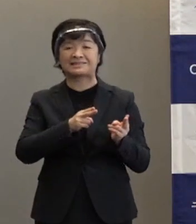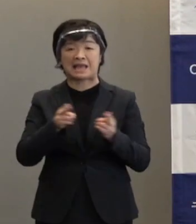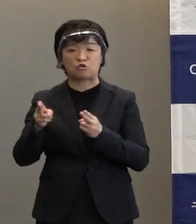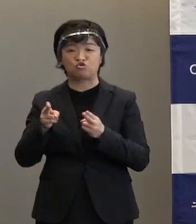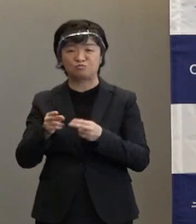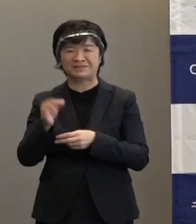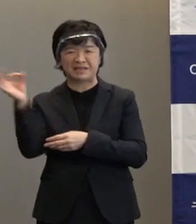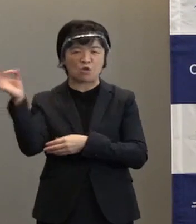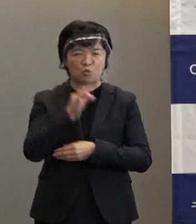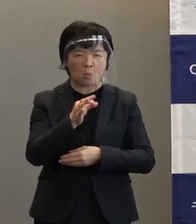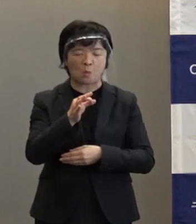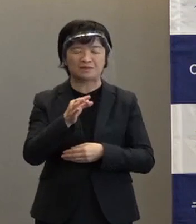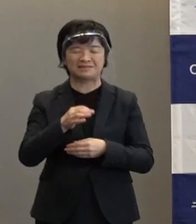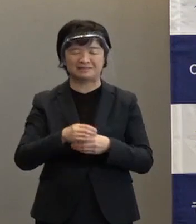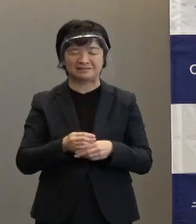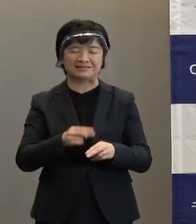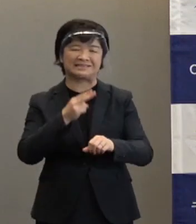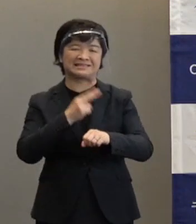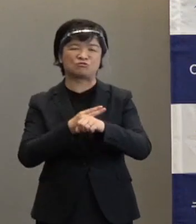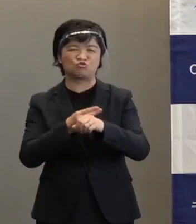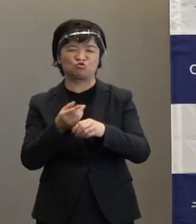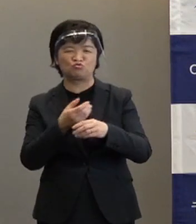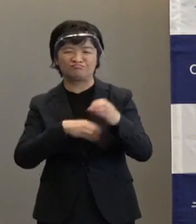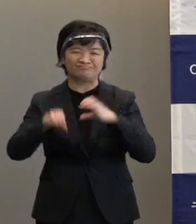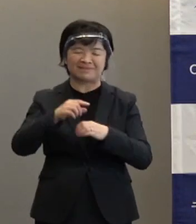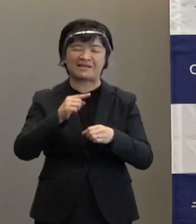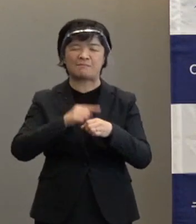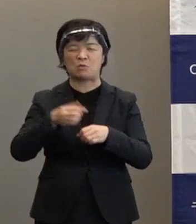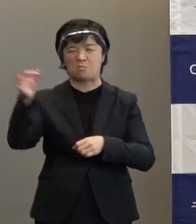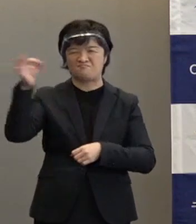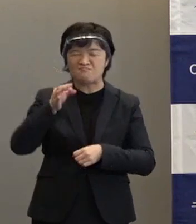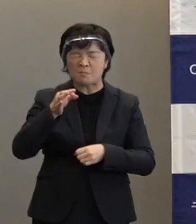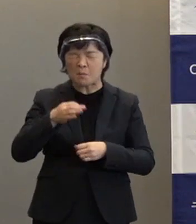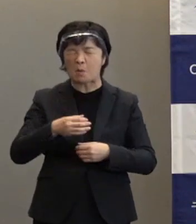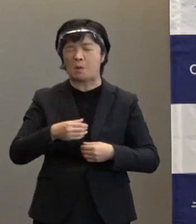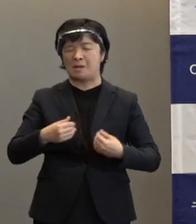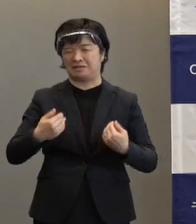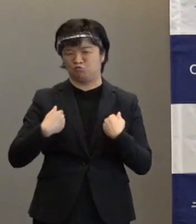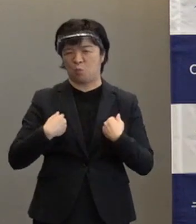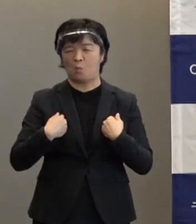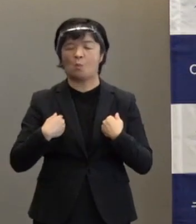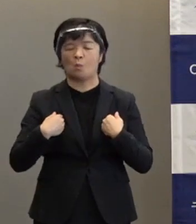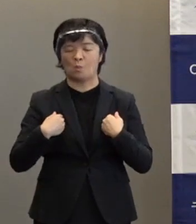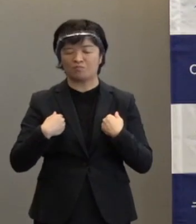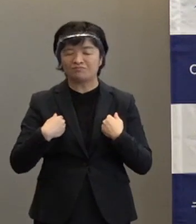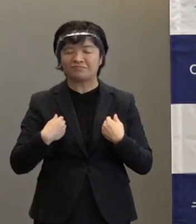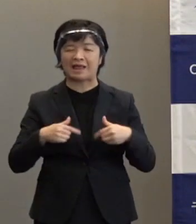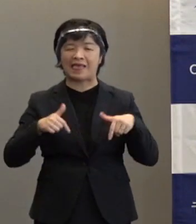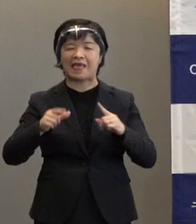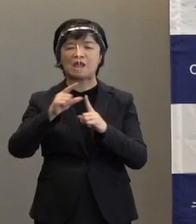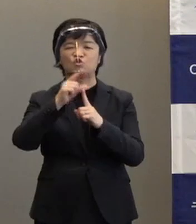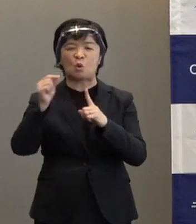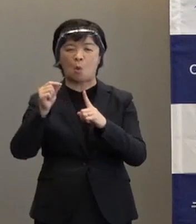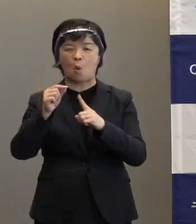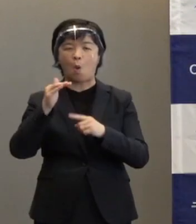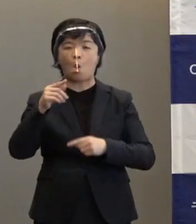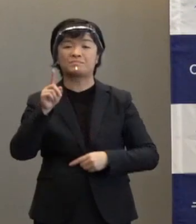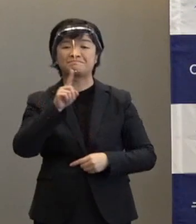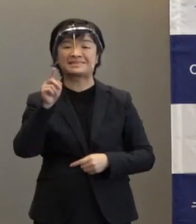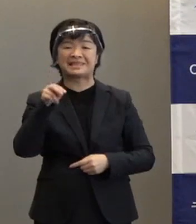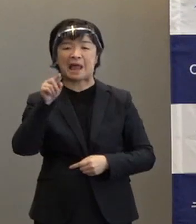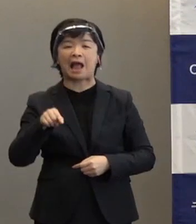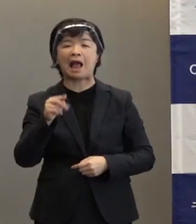術革新に対する支援というのは必要不可欠だというふうに思いますし、あとは、まあ、今、慶応臨海コンビナートの各企業も、本